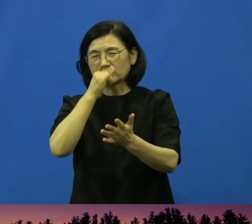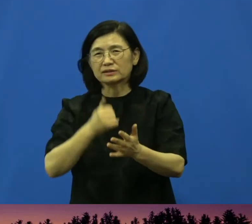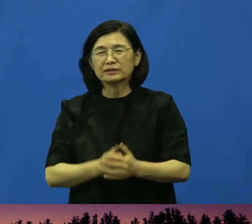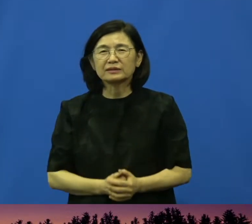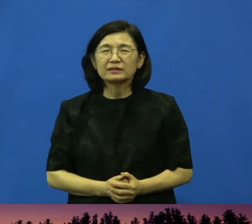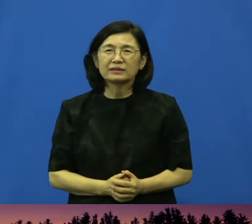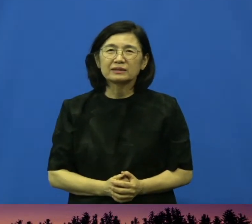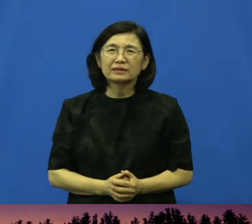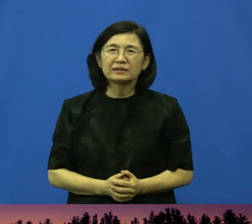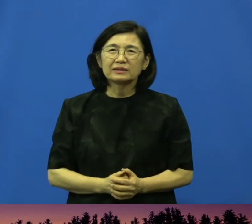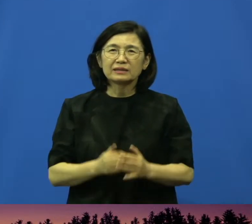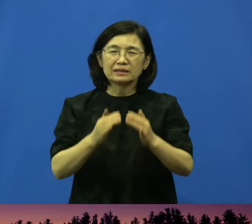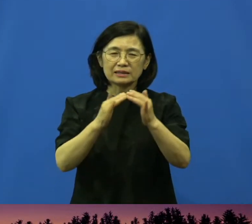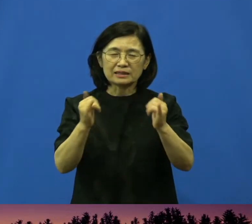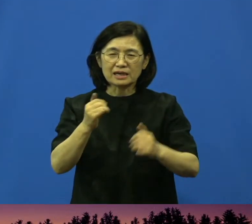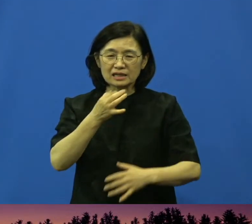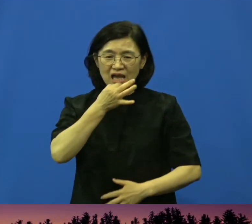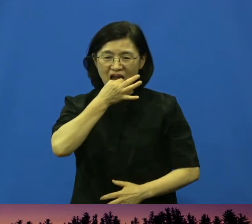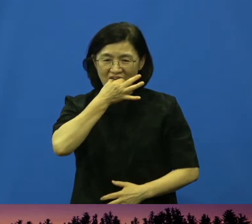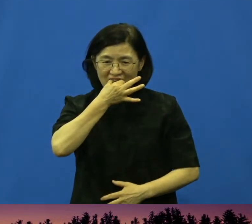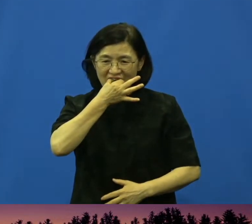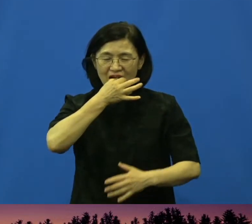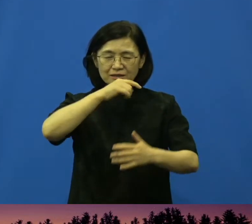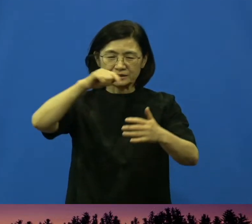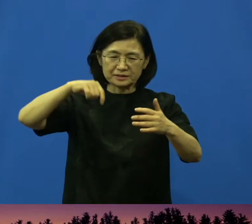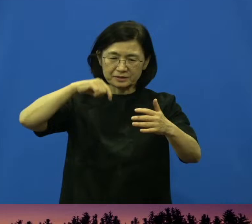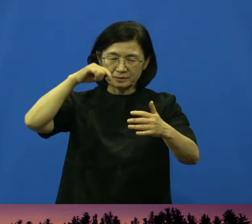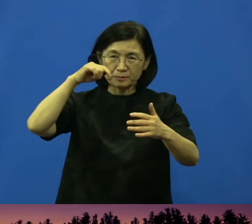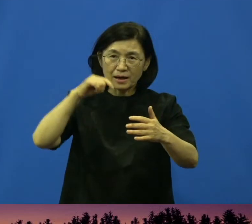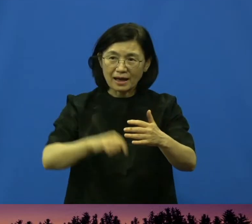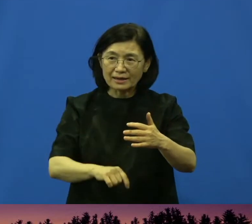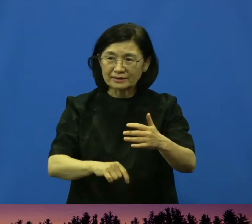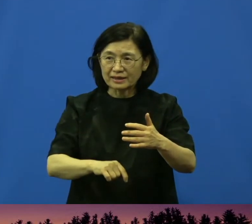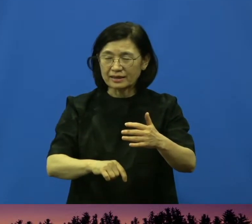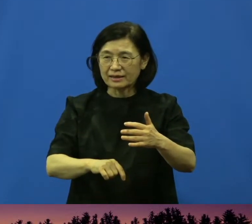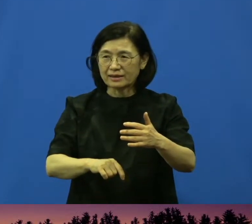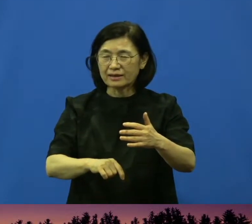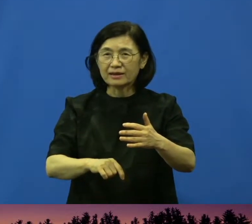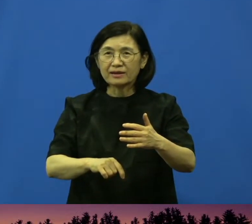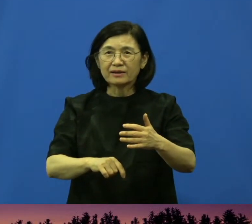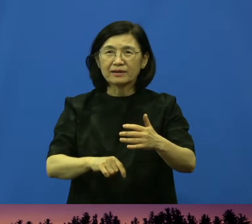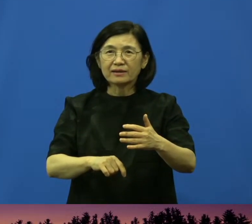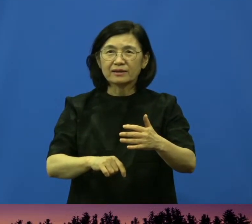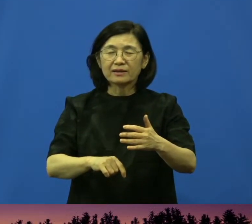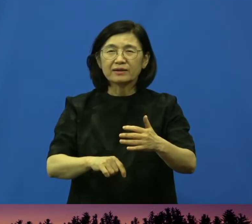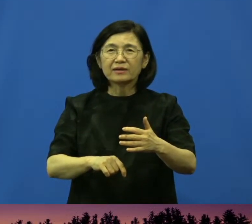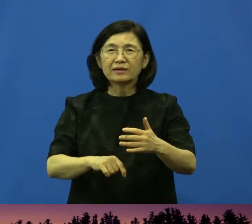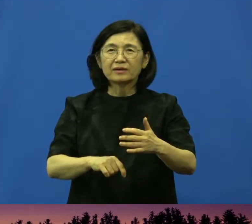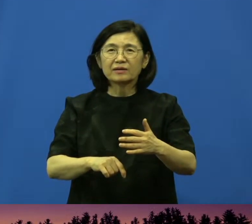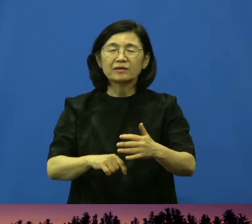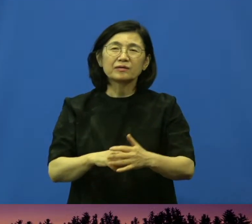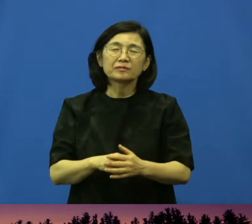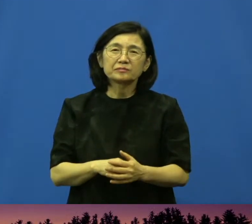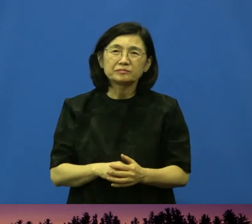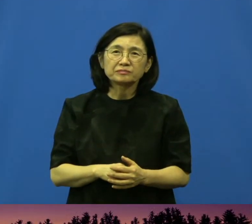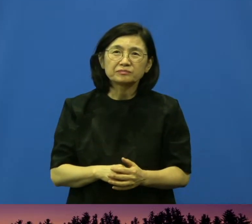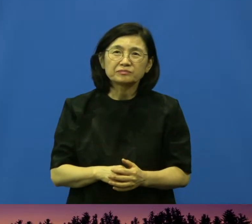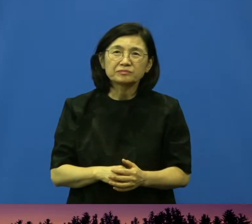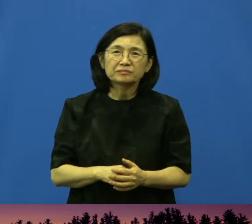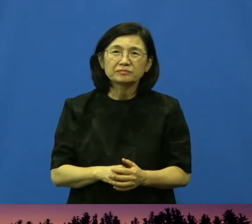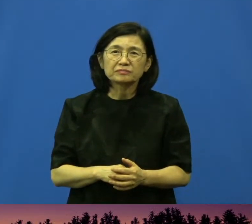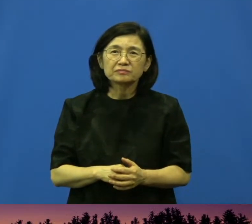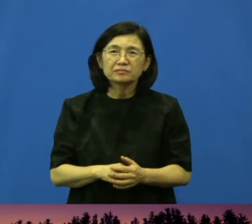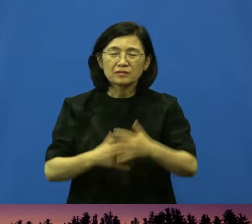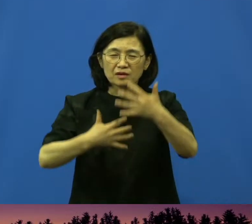근데 여러분, 인간의 욕구 안에 그 반지의 제왕이나 이런 것들이 굉장히 많은 사람들이 보고